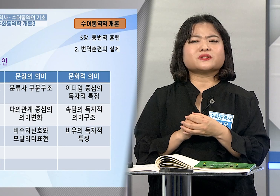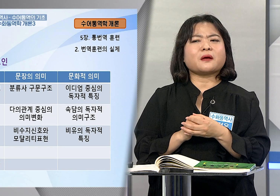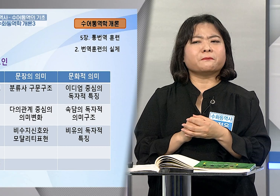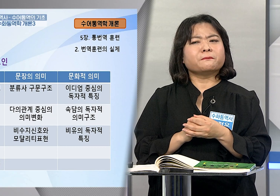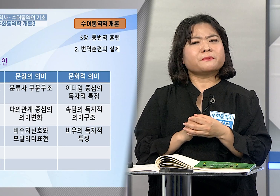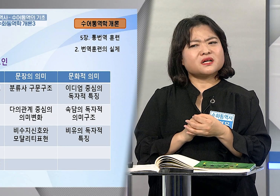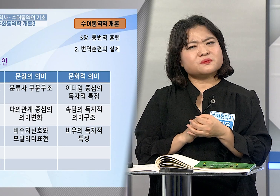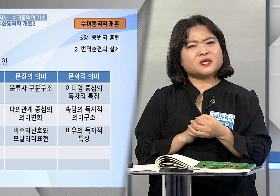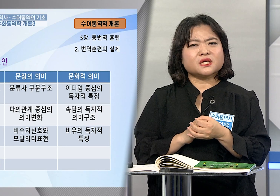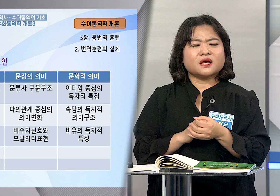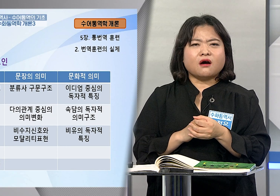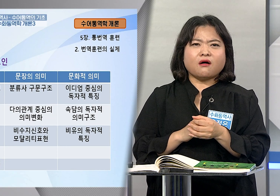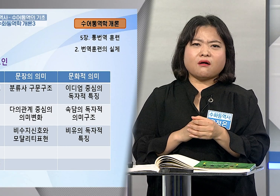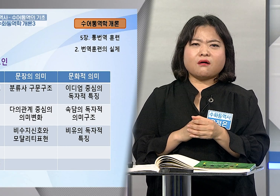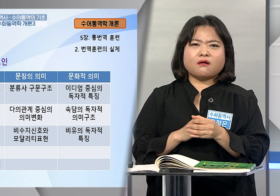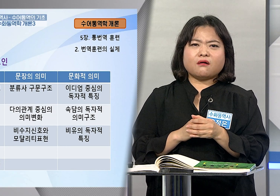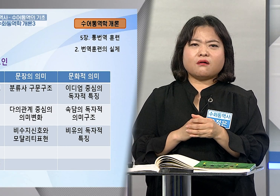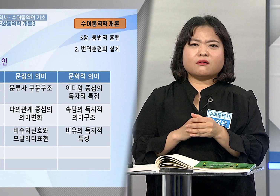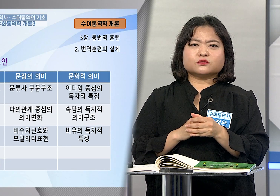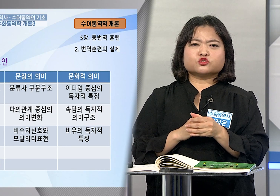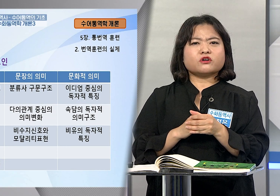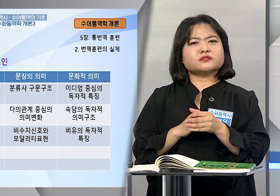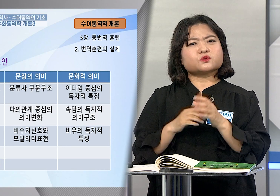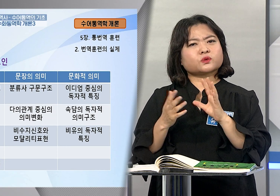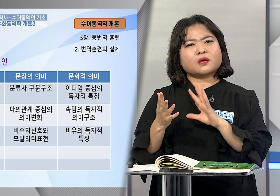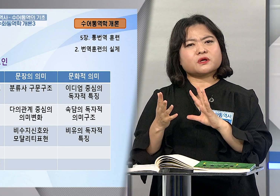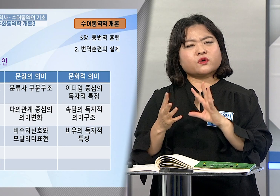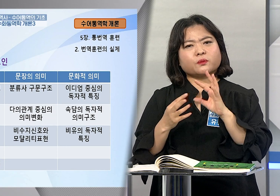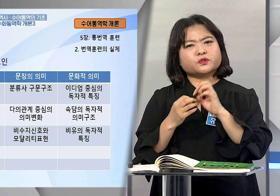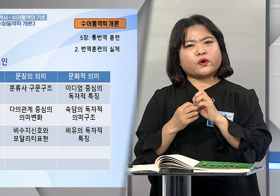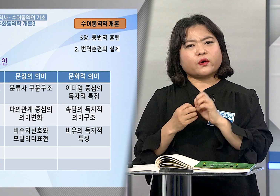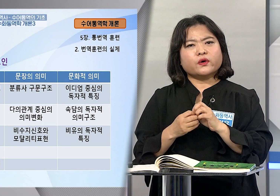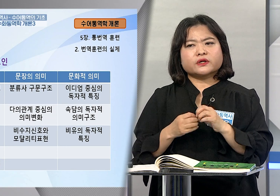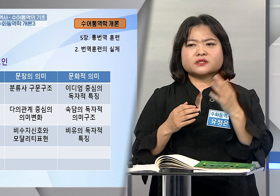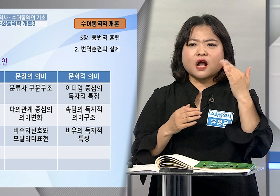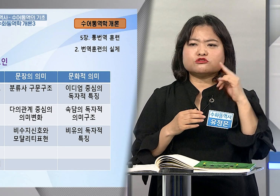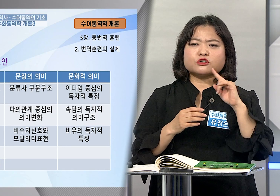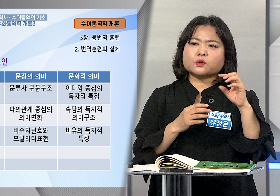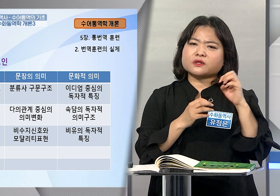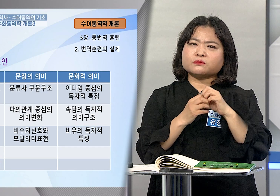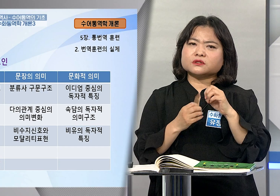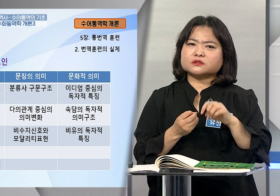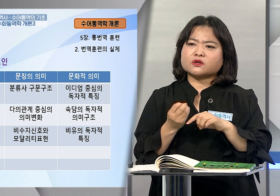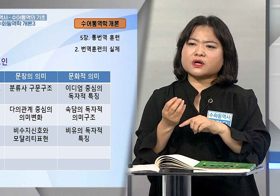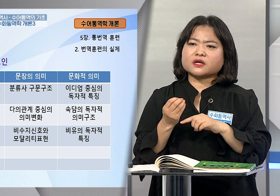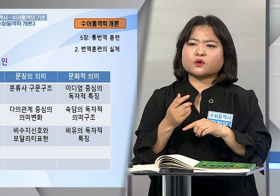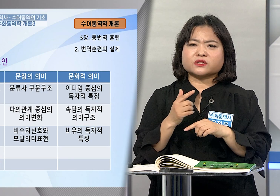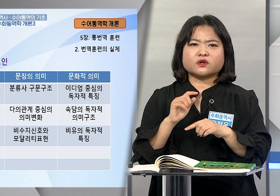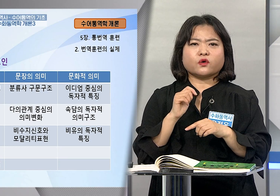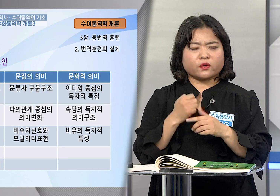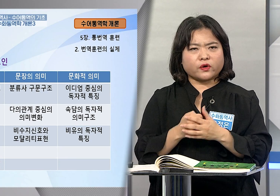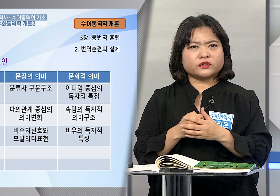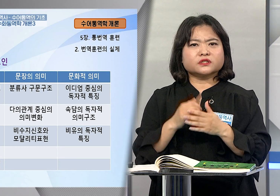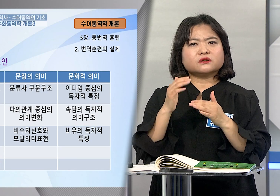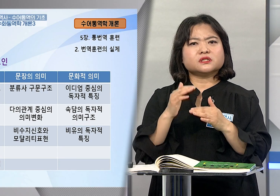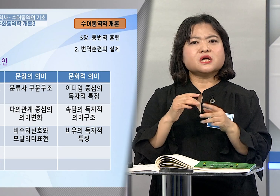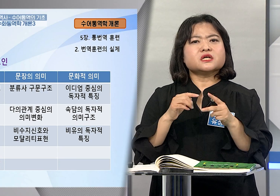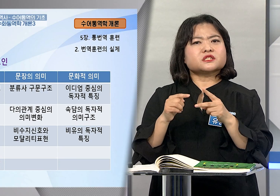속담의 의미. 수어에서는 속담이 거의 없어요. 그래서 한국어 속담을 전달하기가 굉장히 어려워요. 그거를